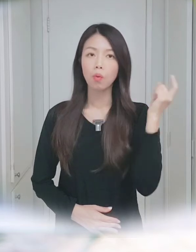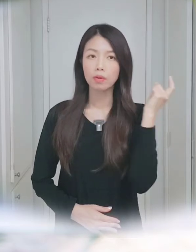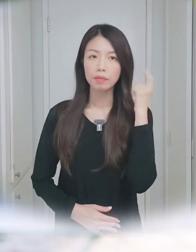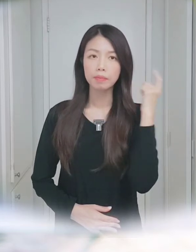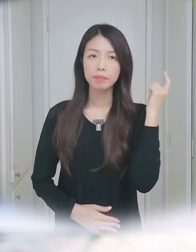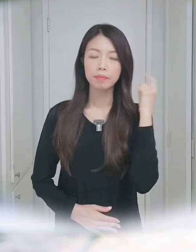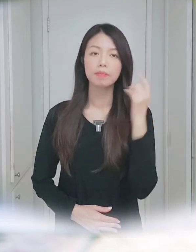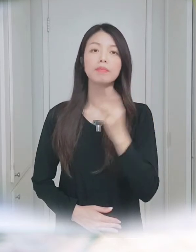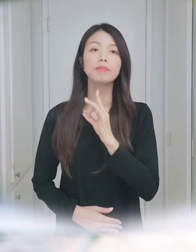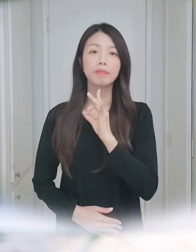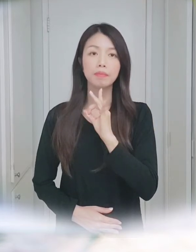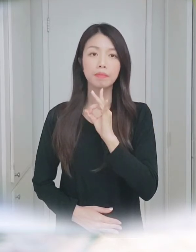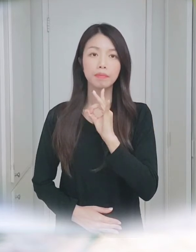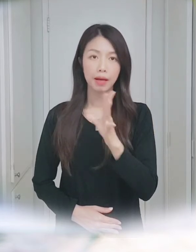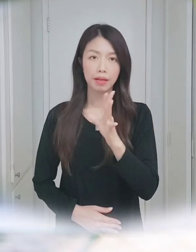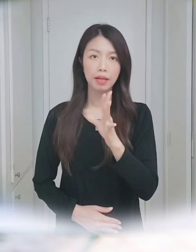복음,